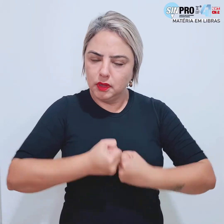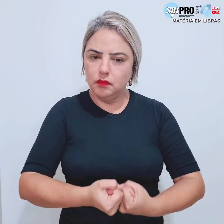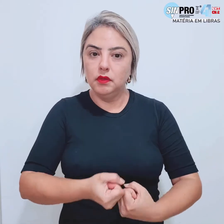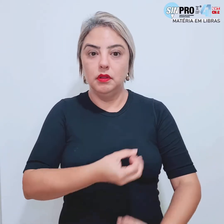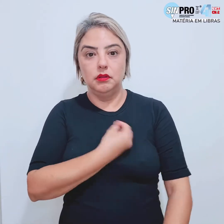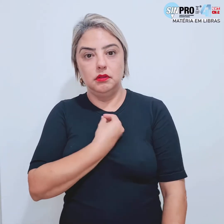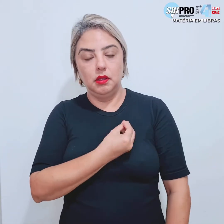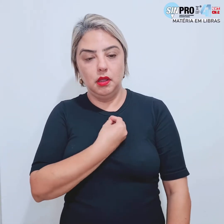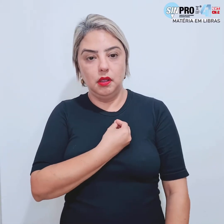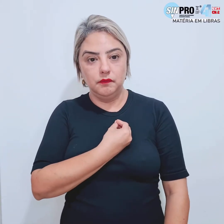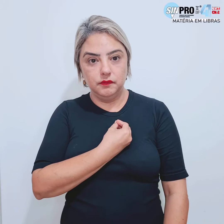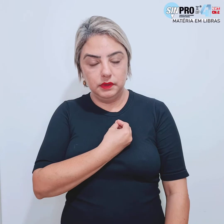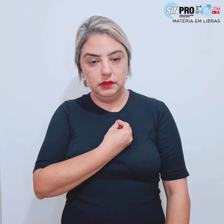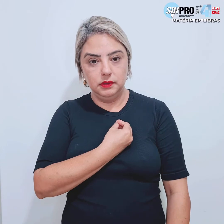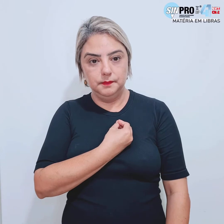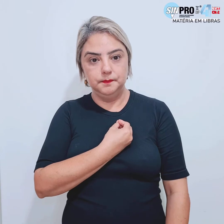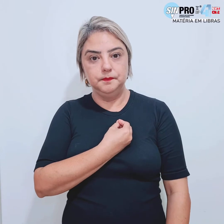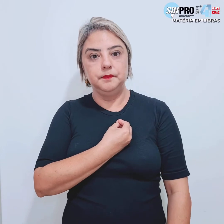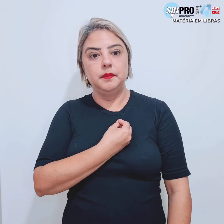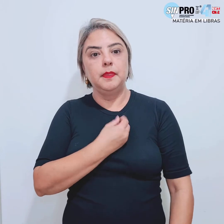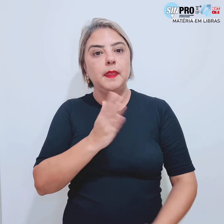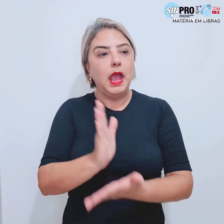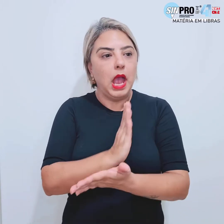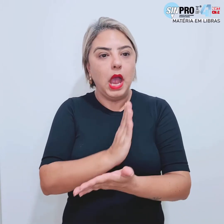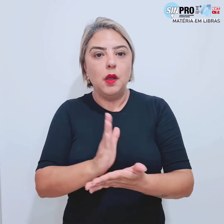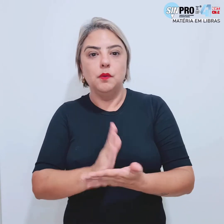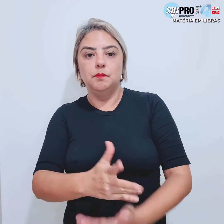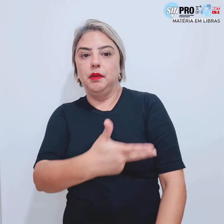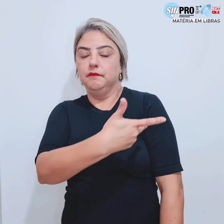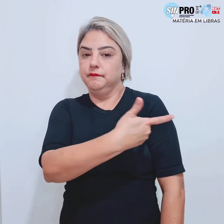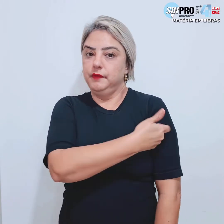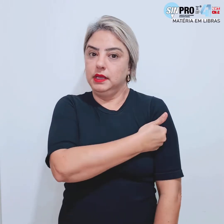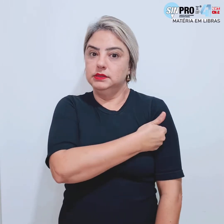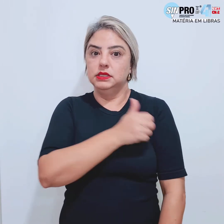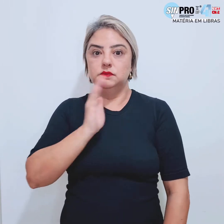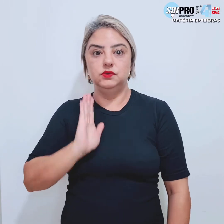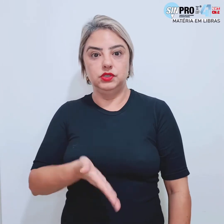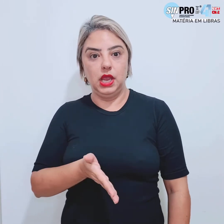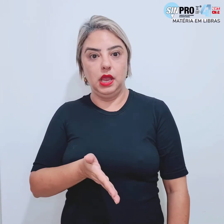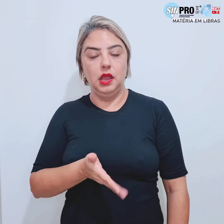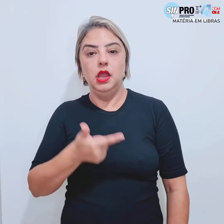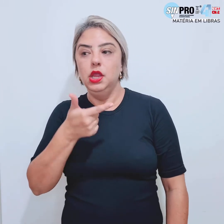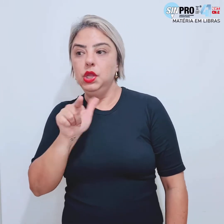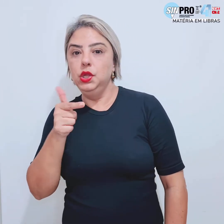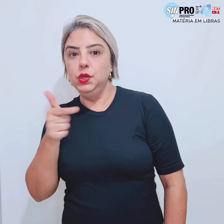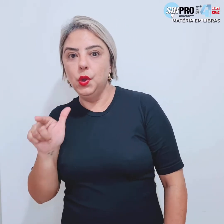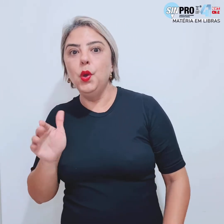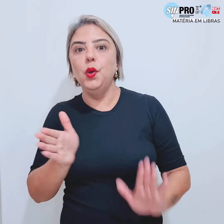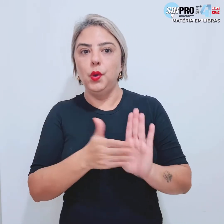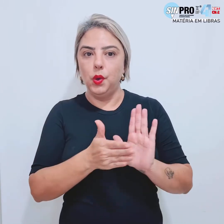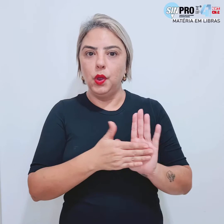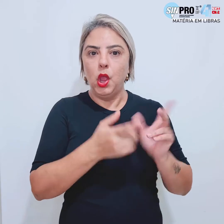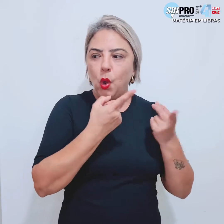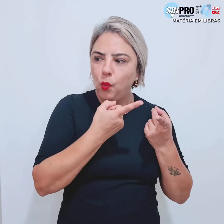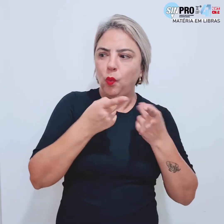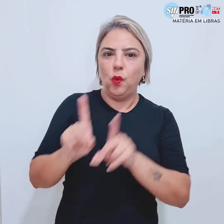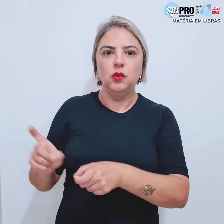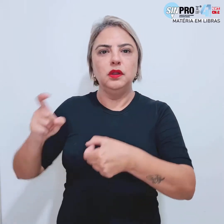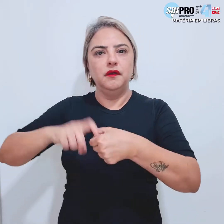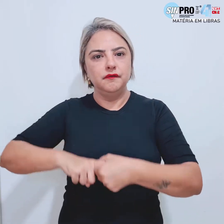da vida, dentre elas, algumas pela vacinação já e outras contra a retomada das